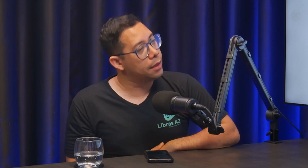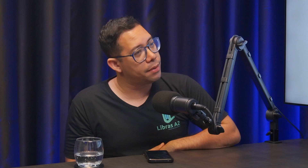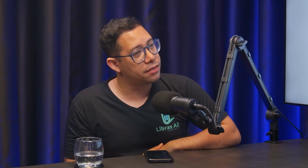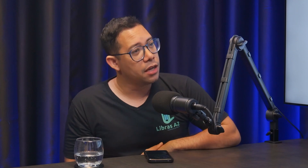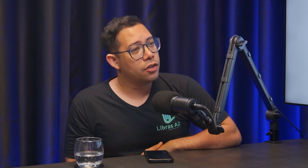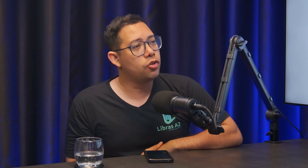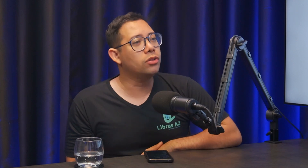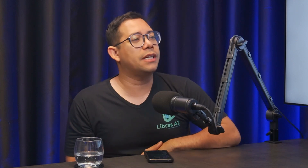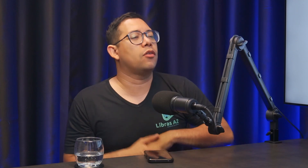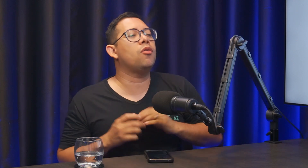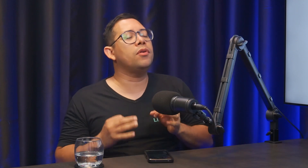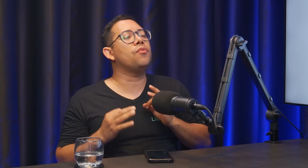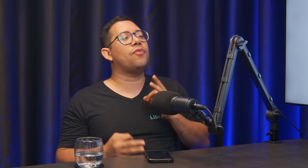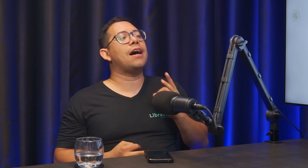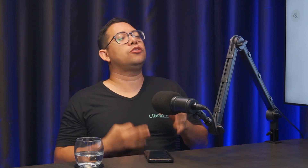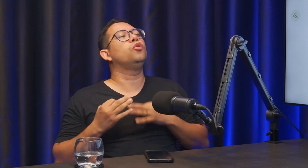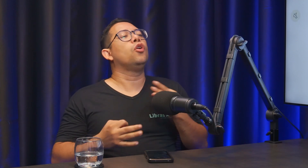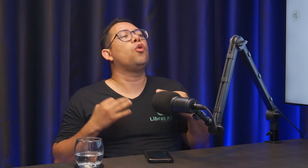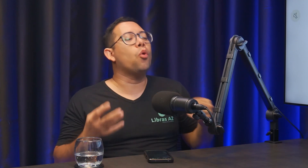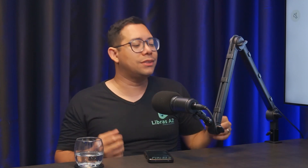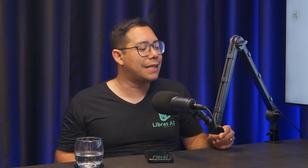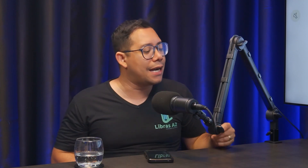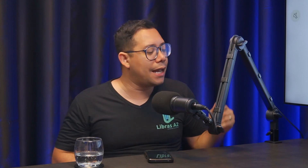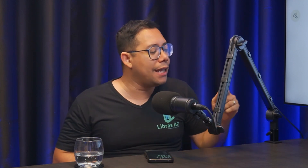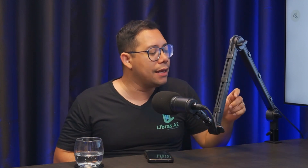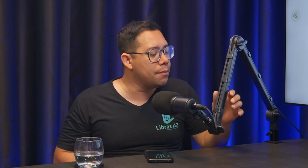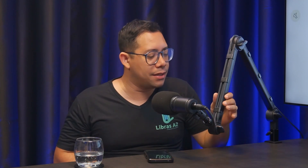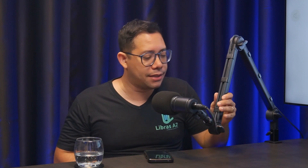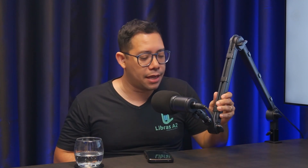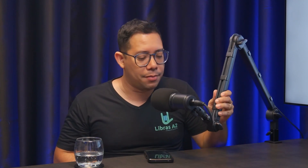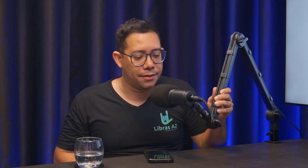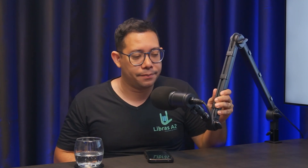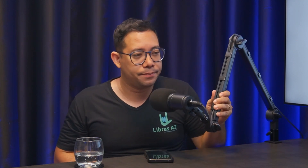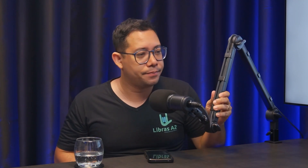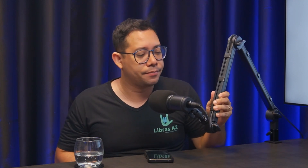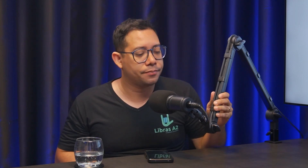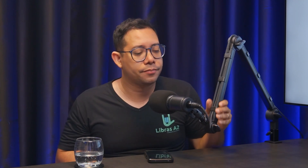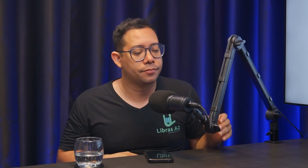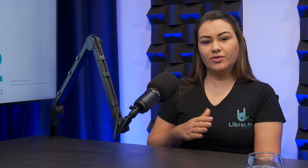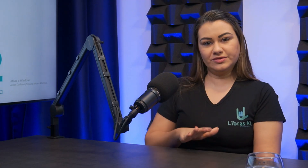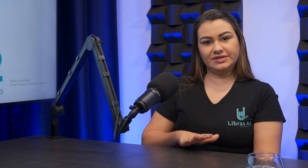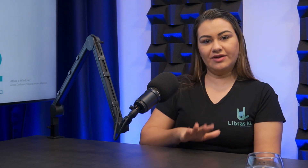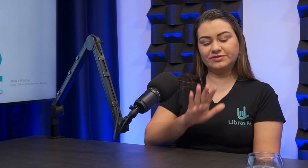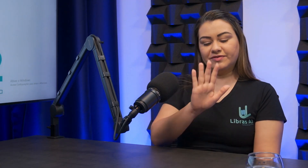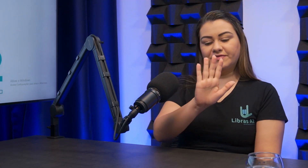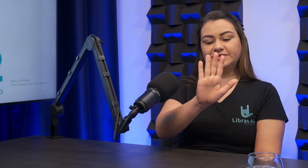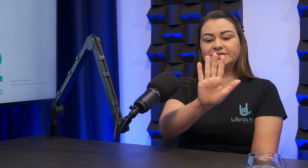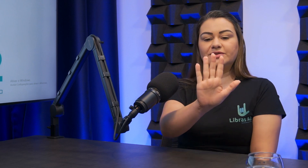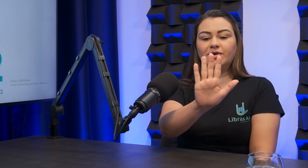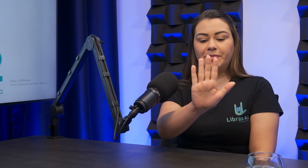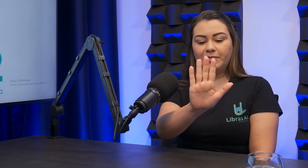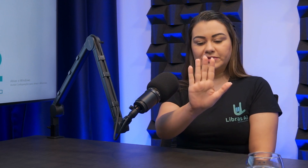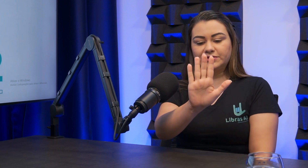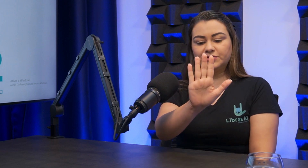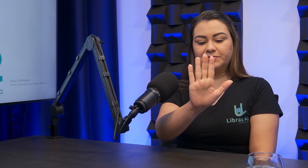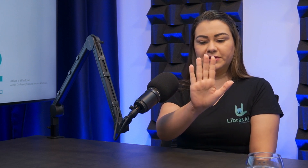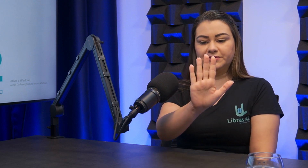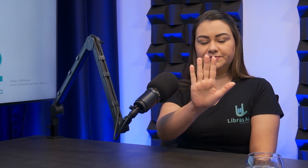libras de gostar. Como que eu faço gostar em libras, Kerma? Então, gostar, você vai fazer assim com a palma da sua mão,